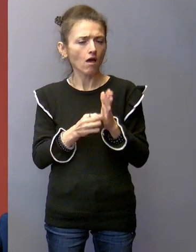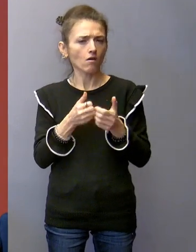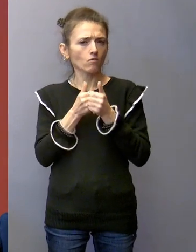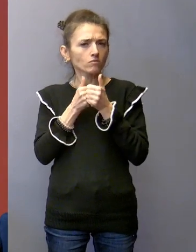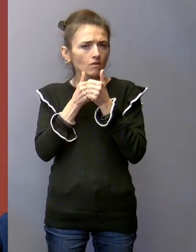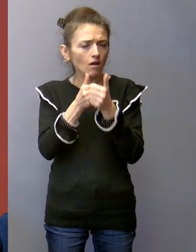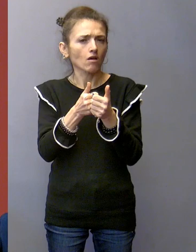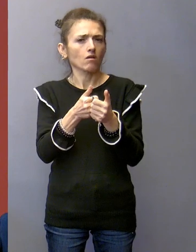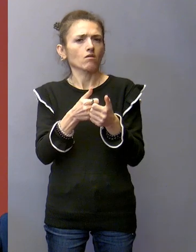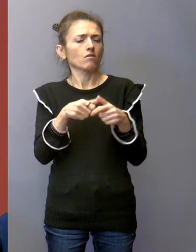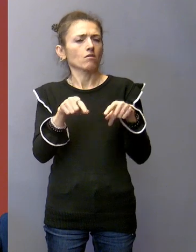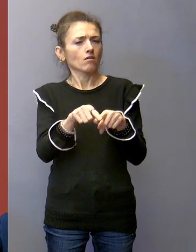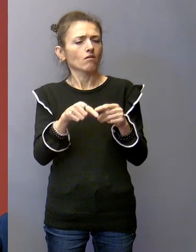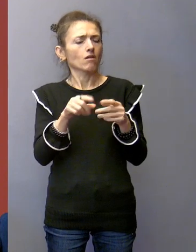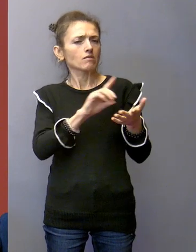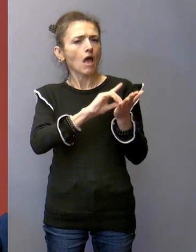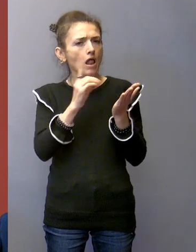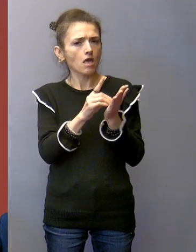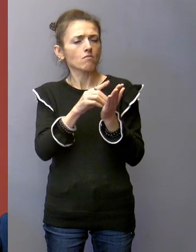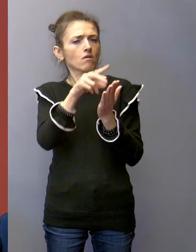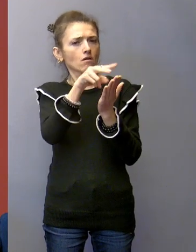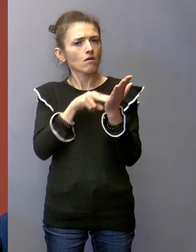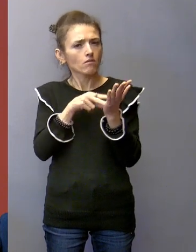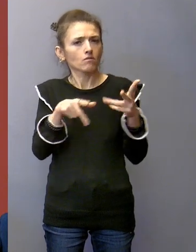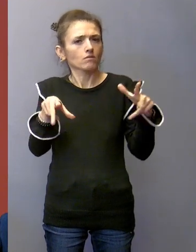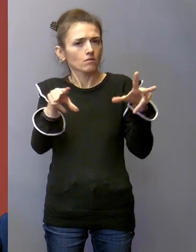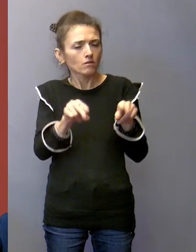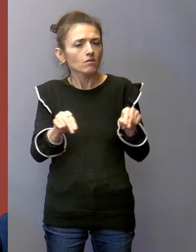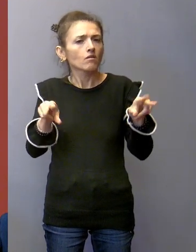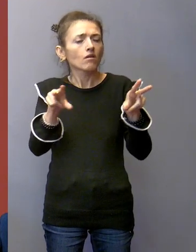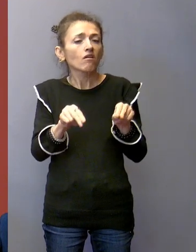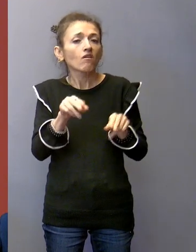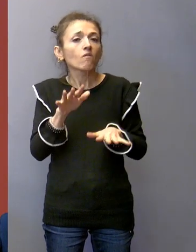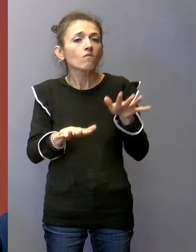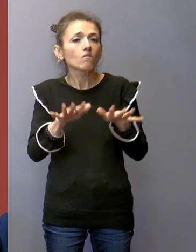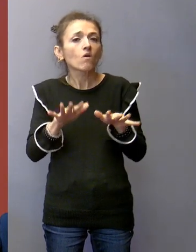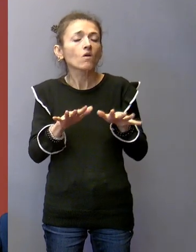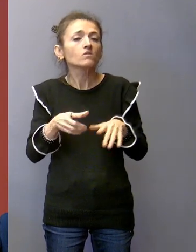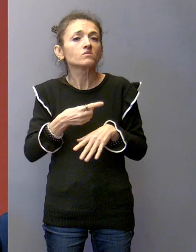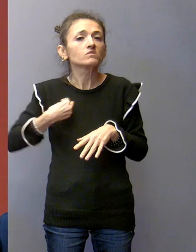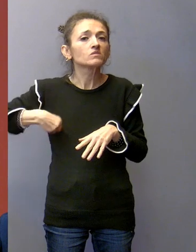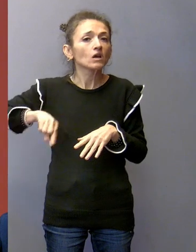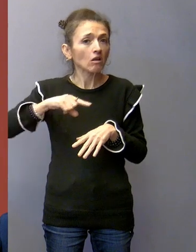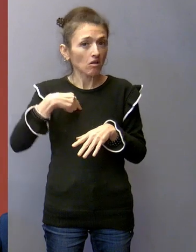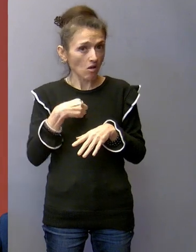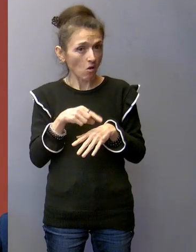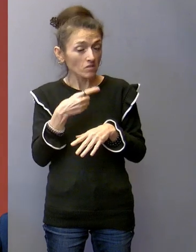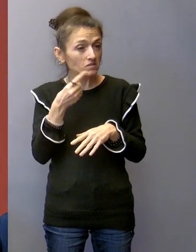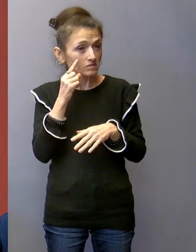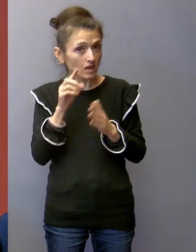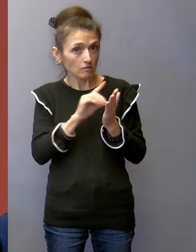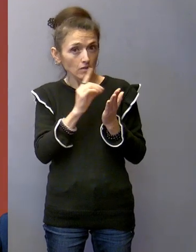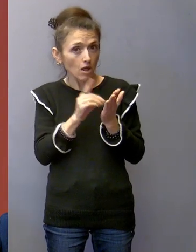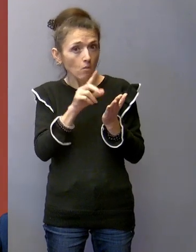leggendo rileggendo questa delibera forse non stiamo facendo il male Poi